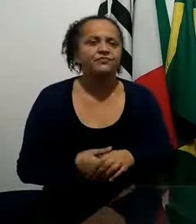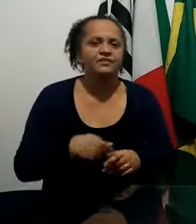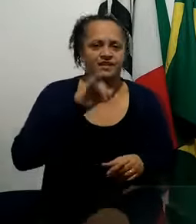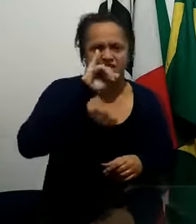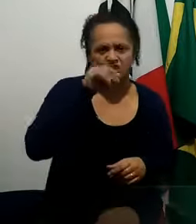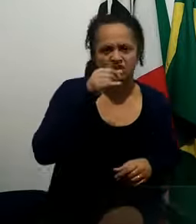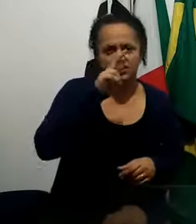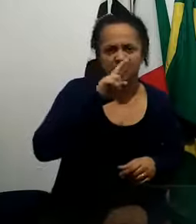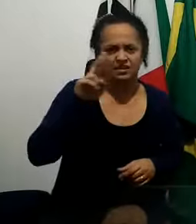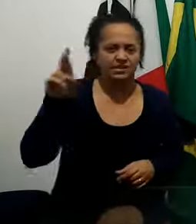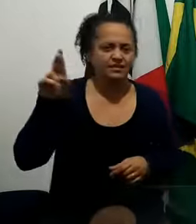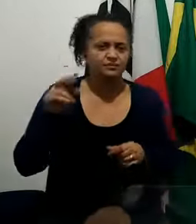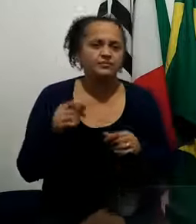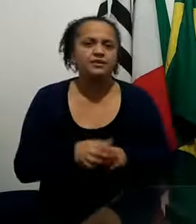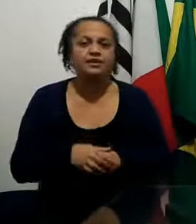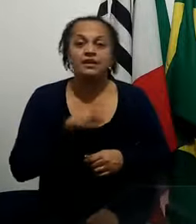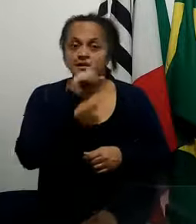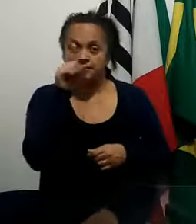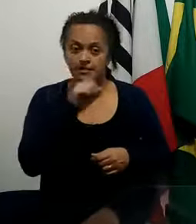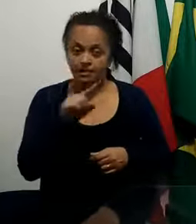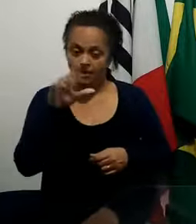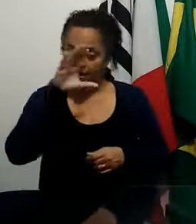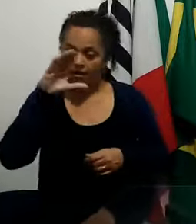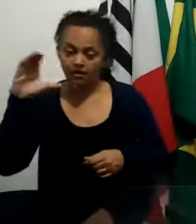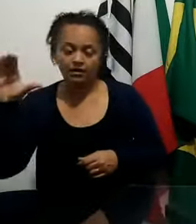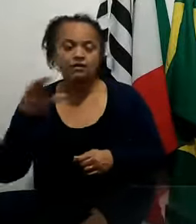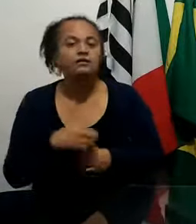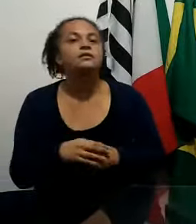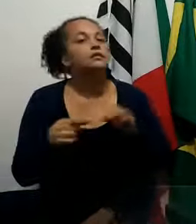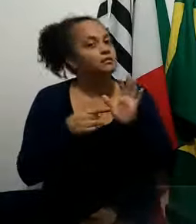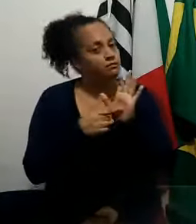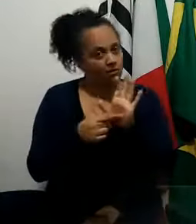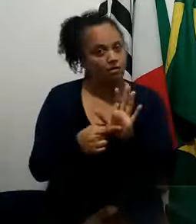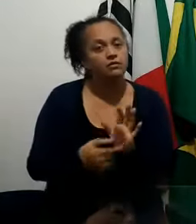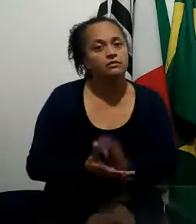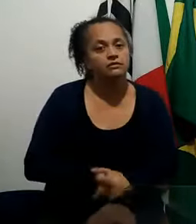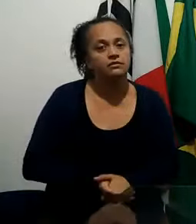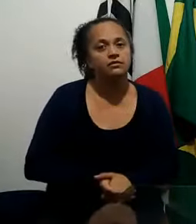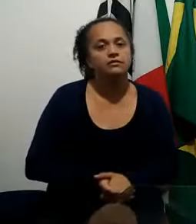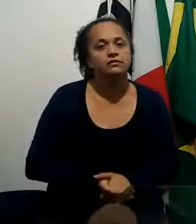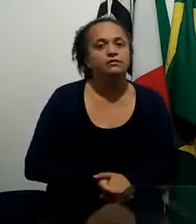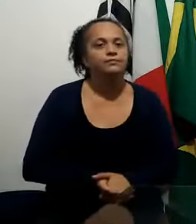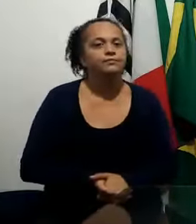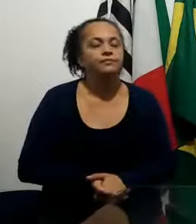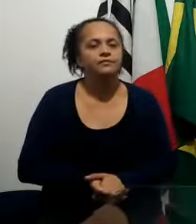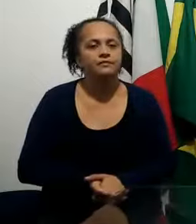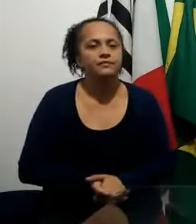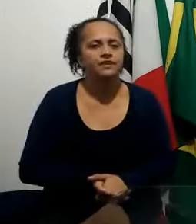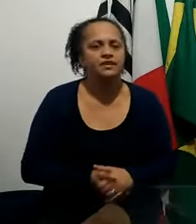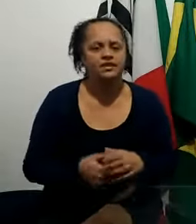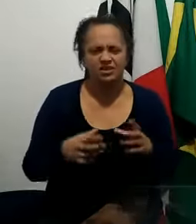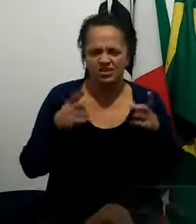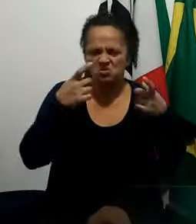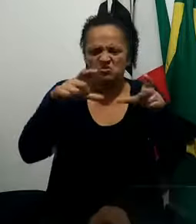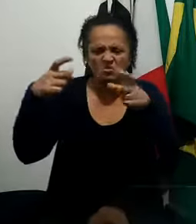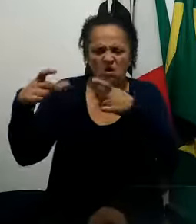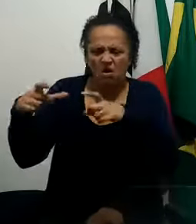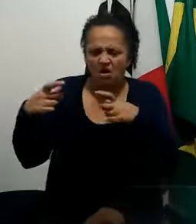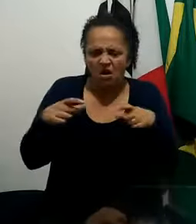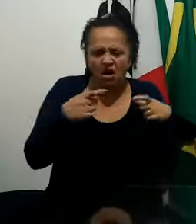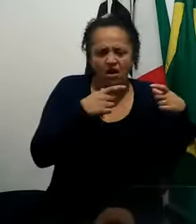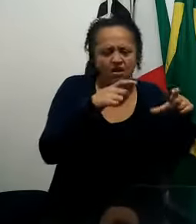25, 31, Zacarias 14, do 2 ao 5, fala sobre isso. Os exércitos de todas as nações